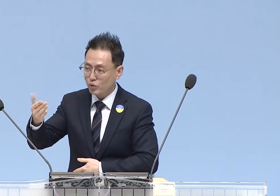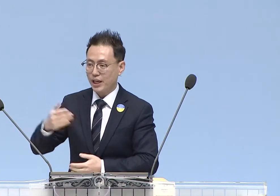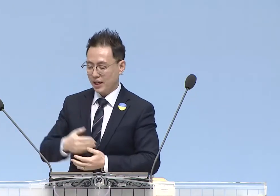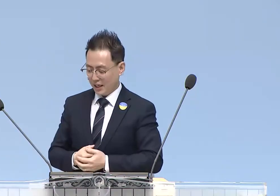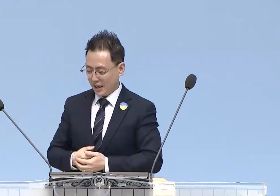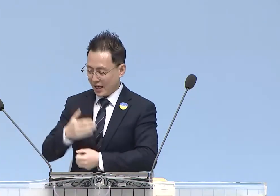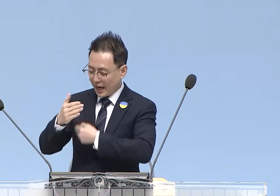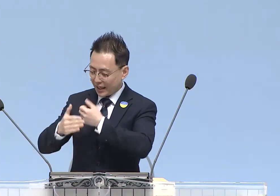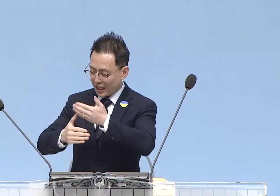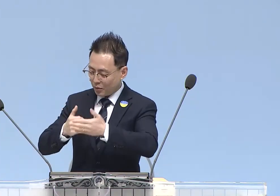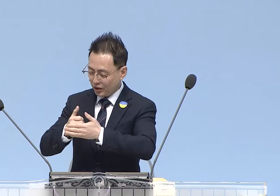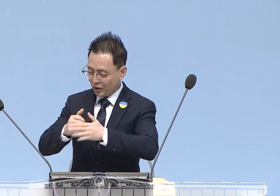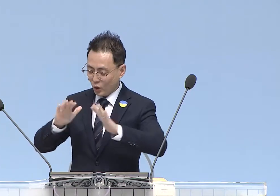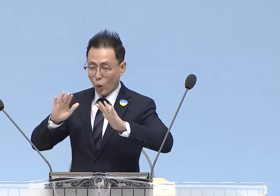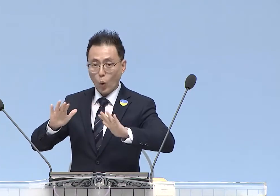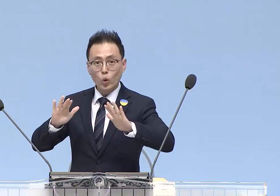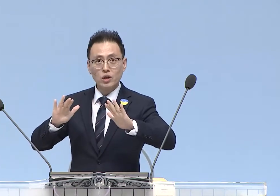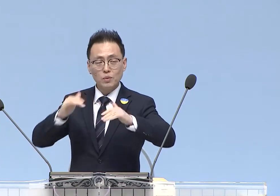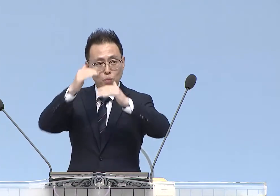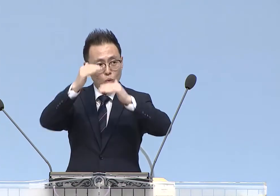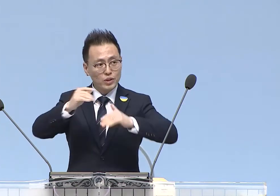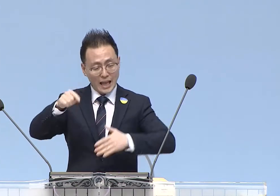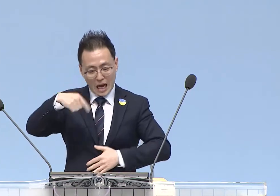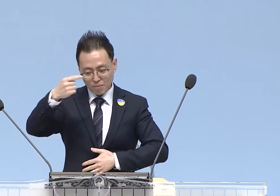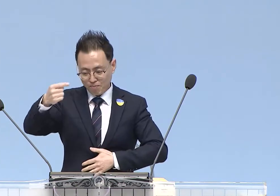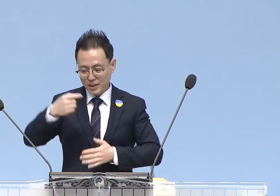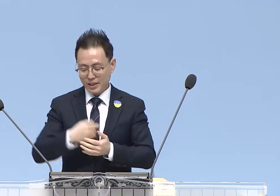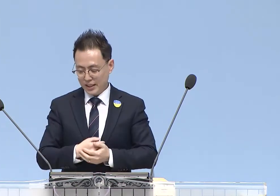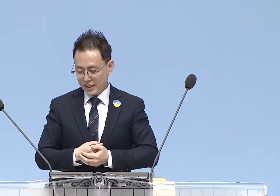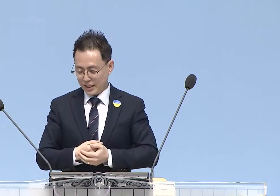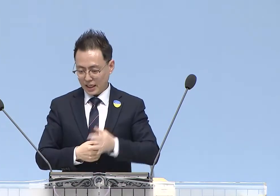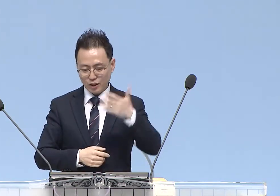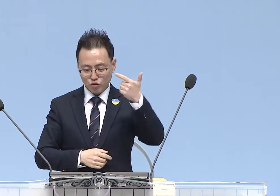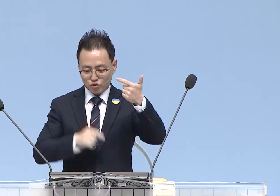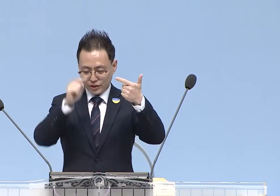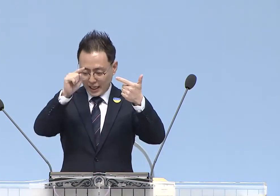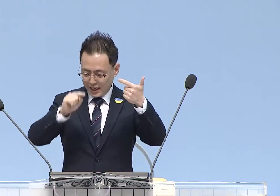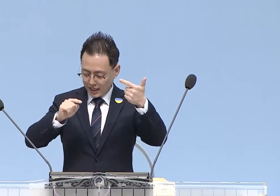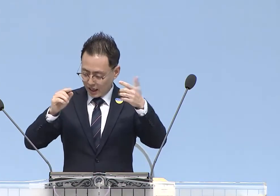질문에 하나님은 오늘 본문 다음, 그러니까